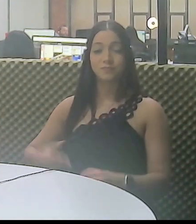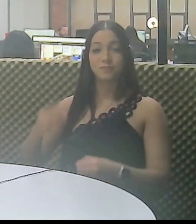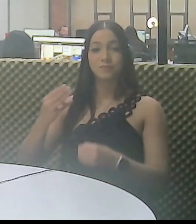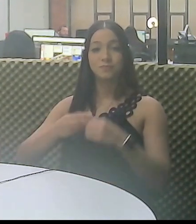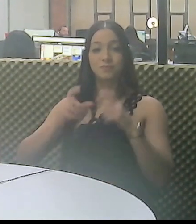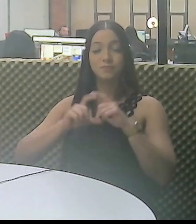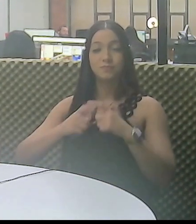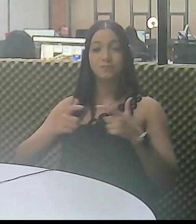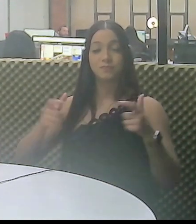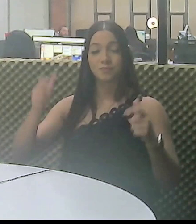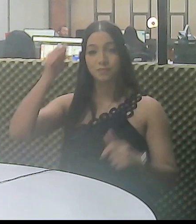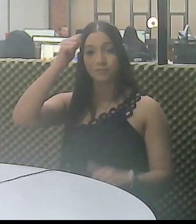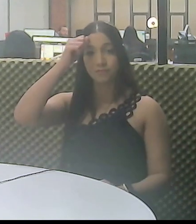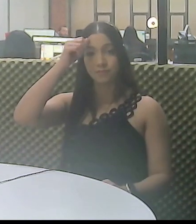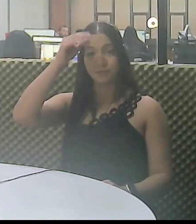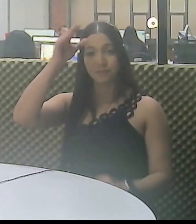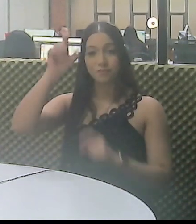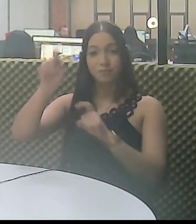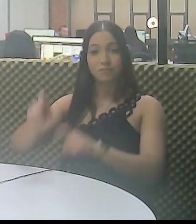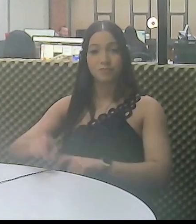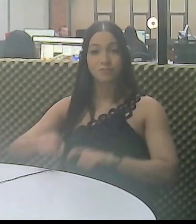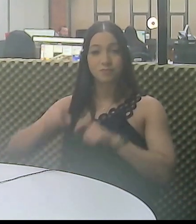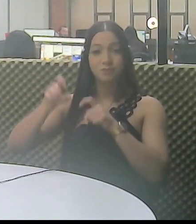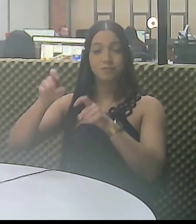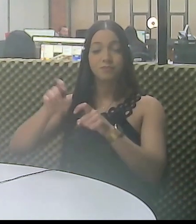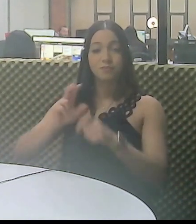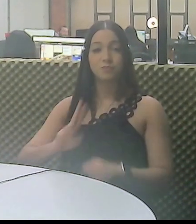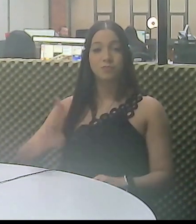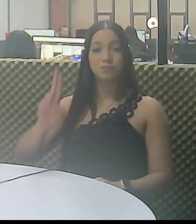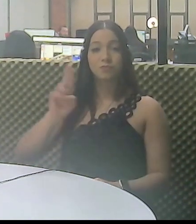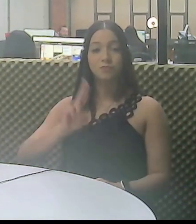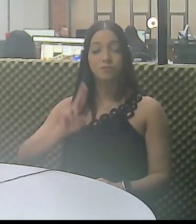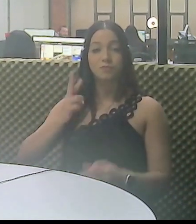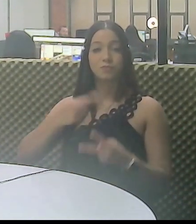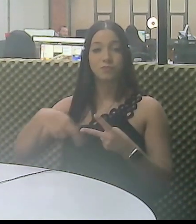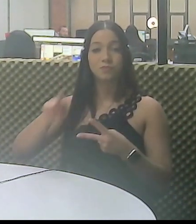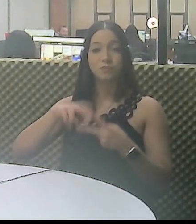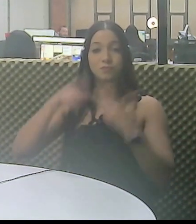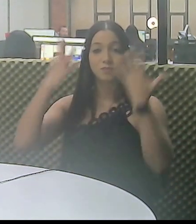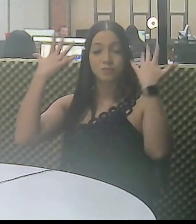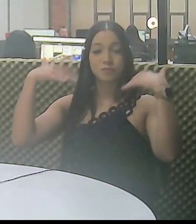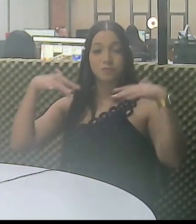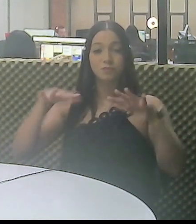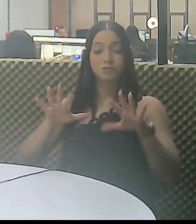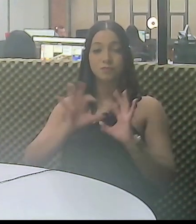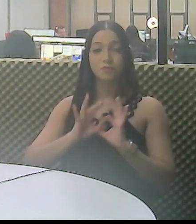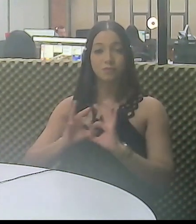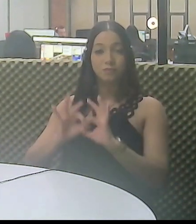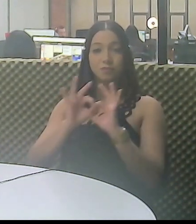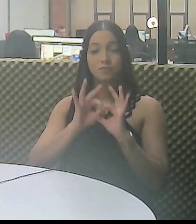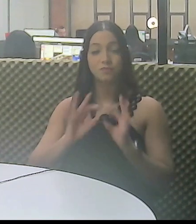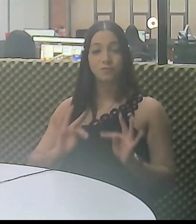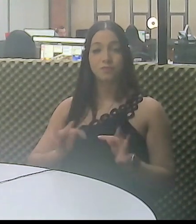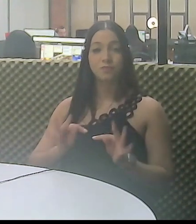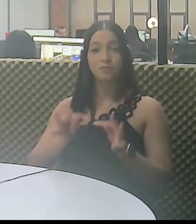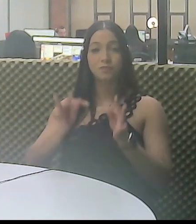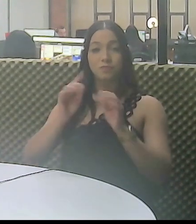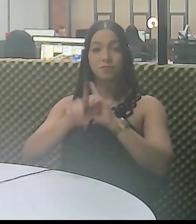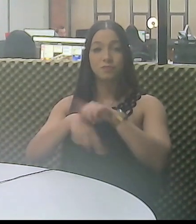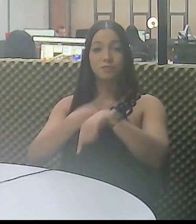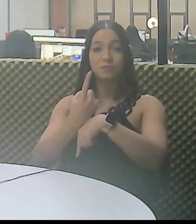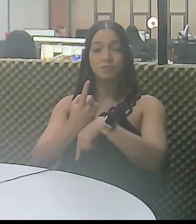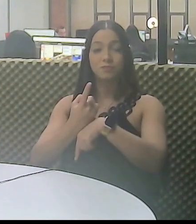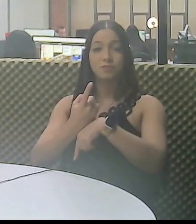o conhecimento de pequenos produtores rurais sobre o uso racional dos recursos naturais, aliado ao emprego de tecnologia e